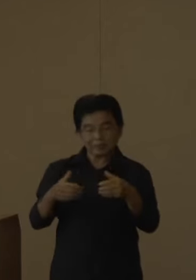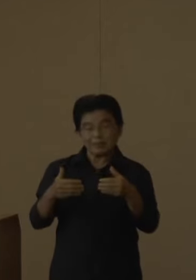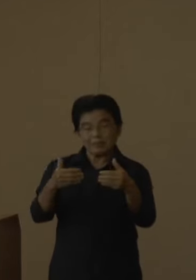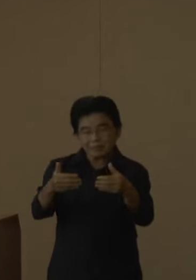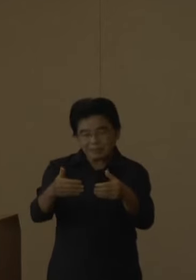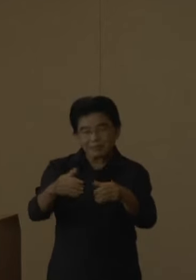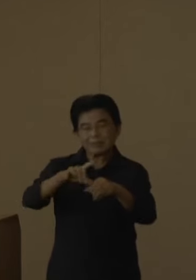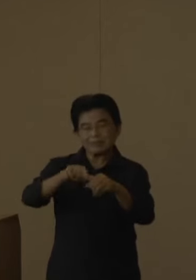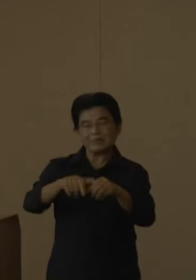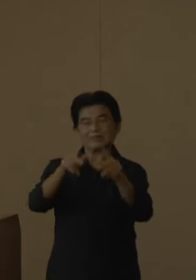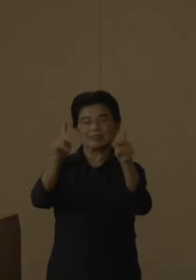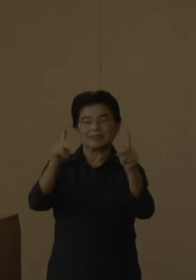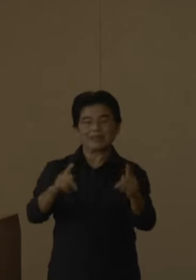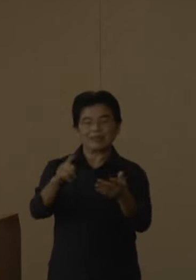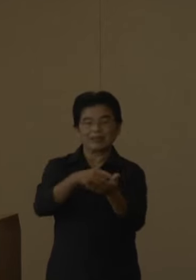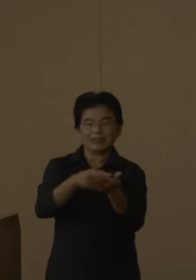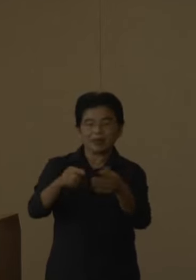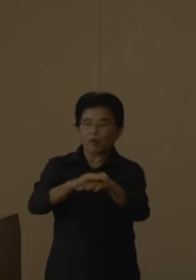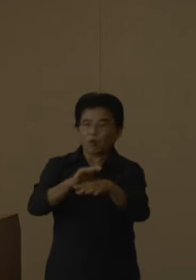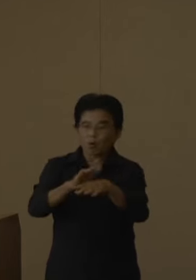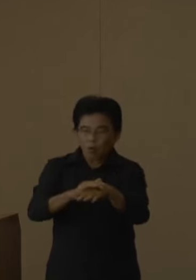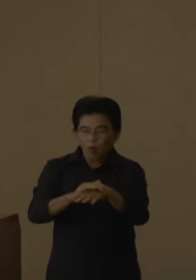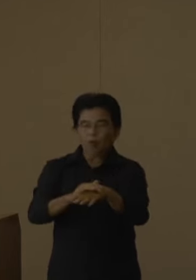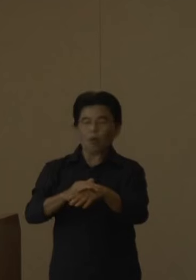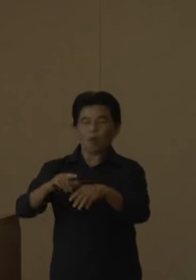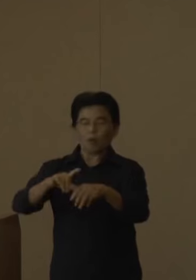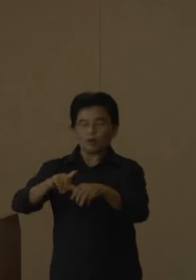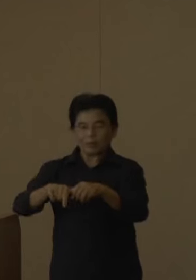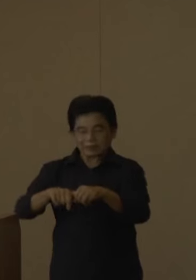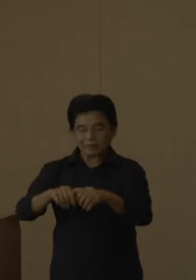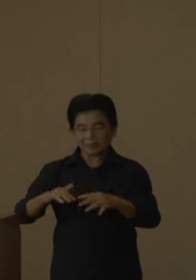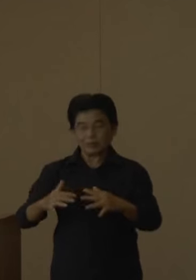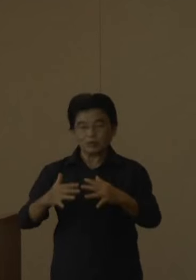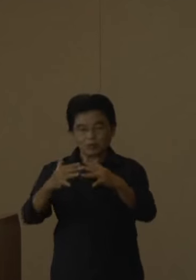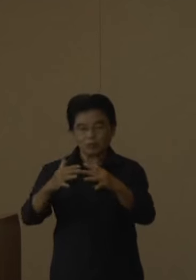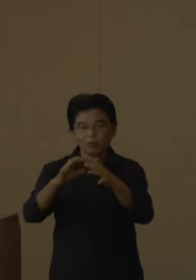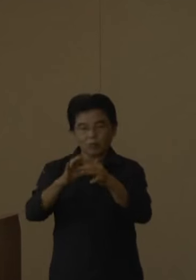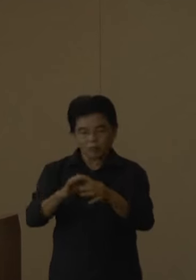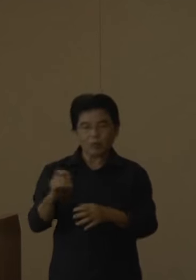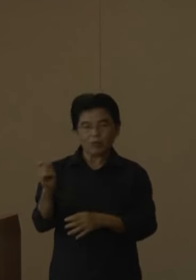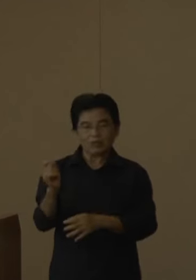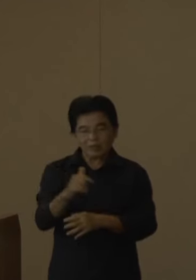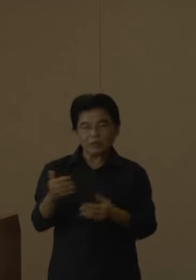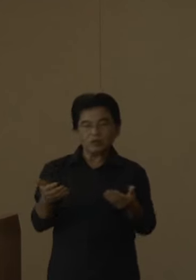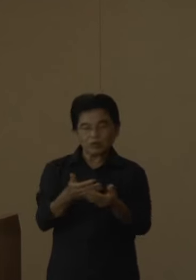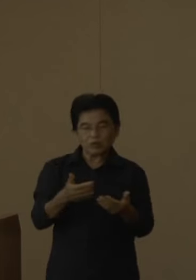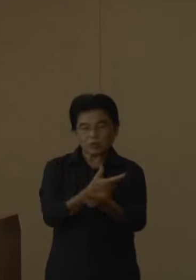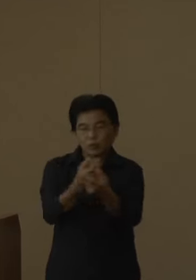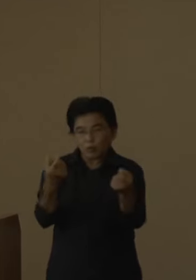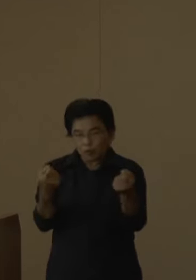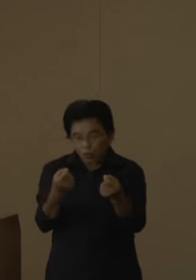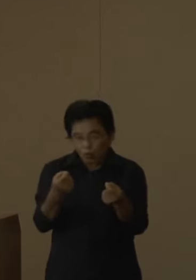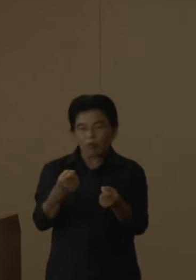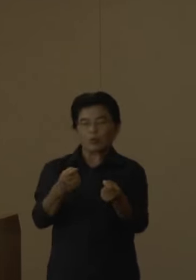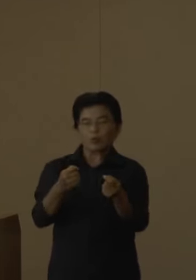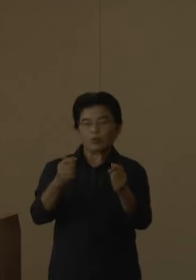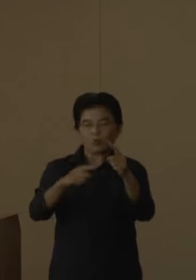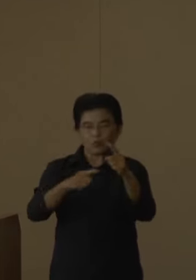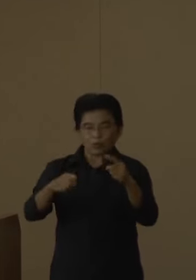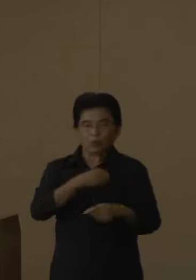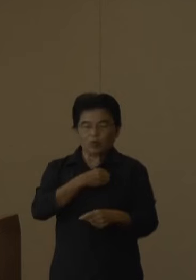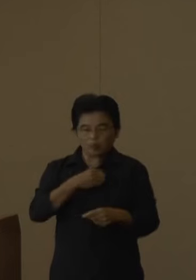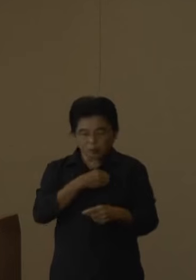域課題の解決や地方創生の実現、 SDGs に関する先行事例の共有、官民連携などのパートナー